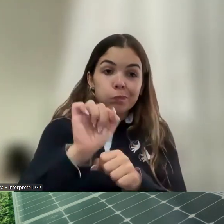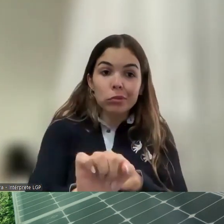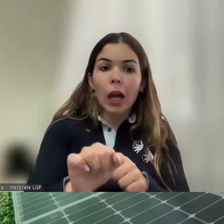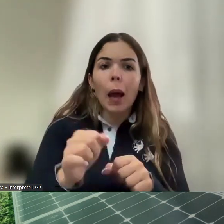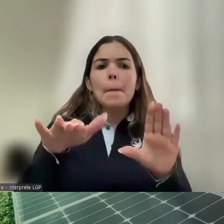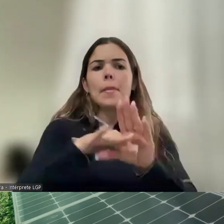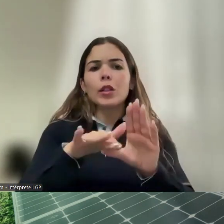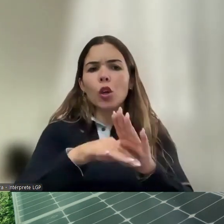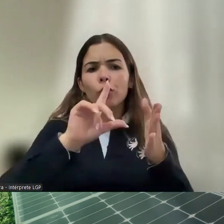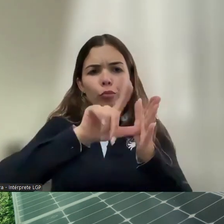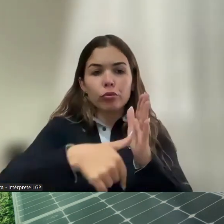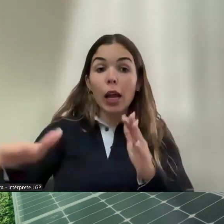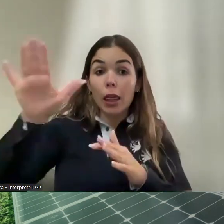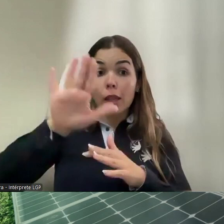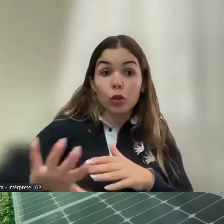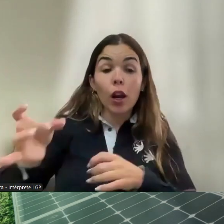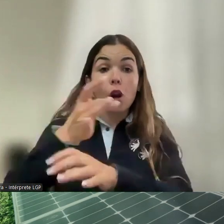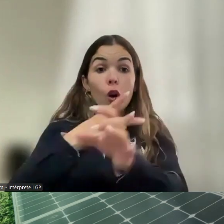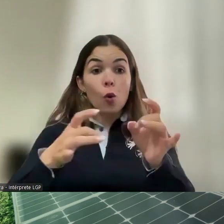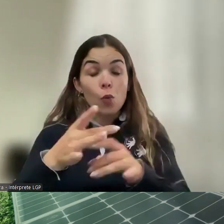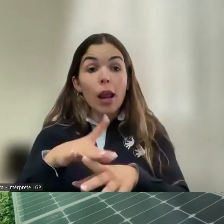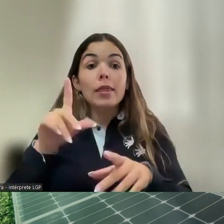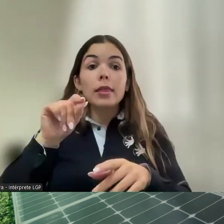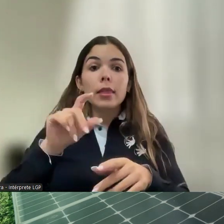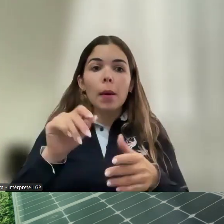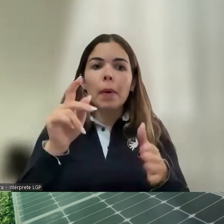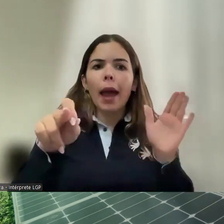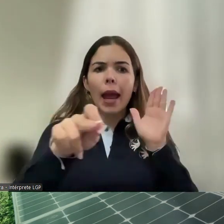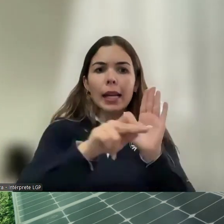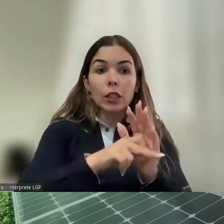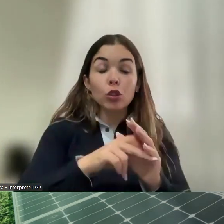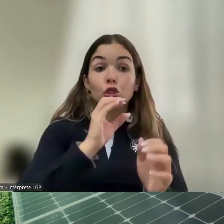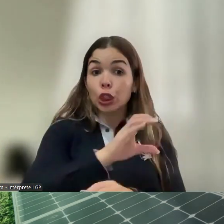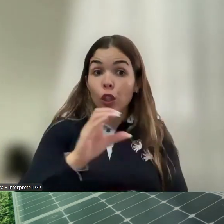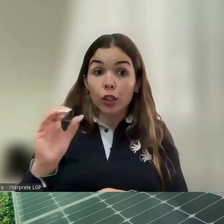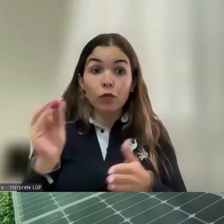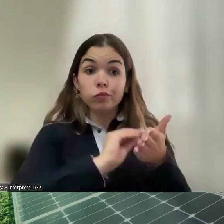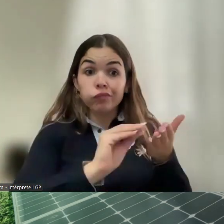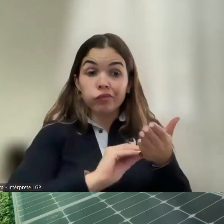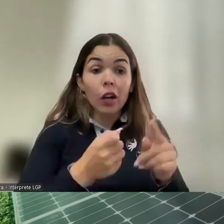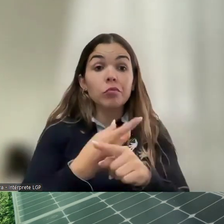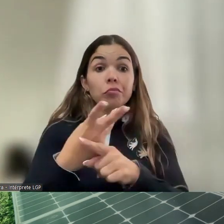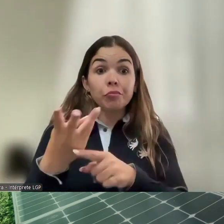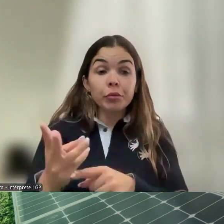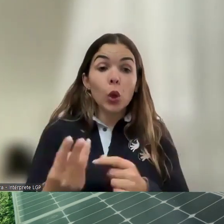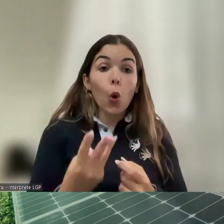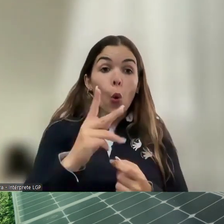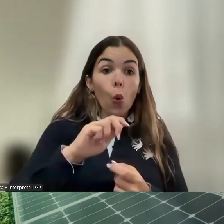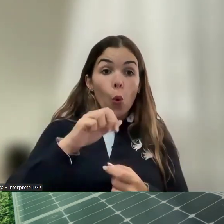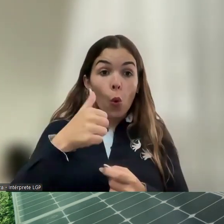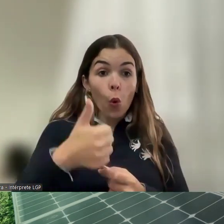projetos nacionais e europeus e é autora de vários artigos científicos da Web of Science, publicados em